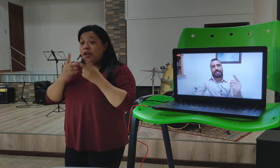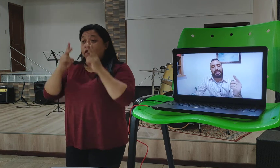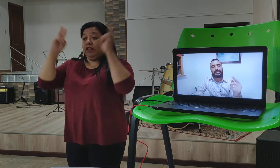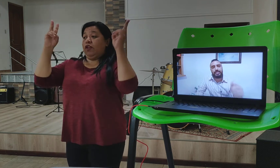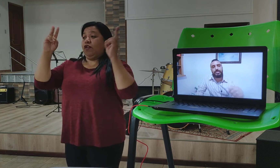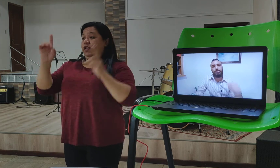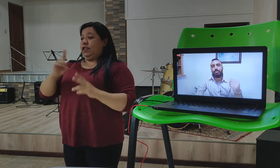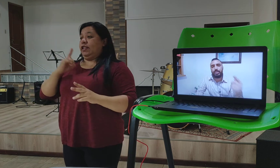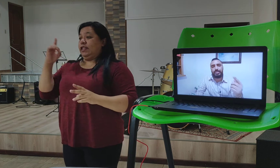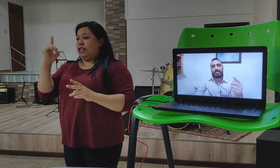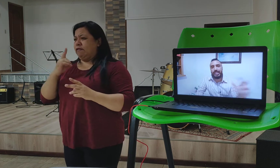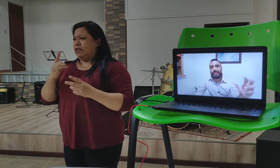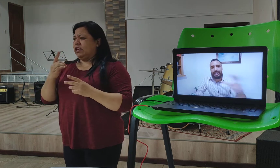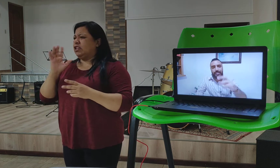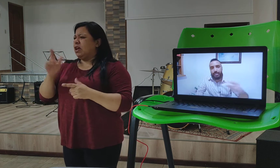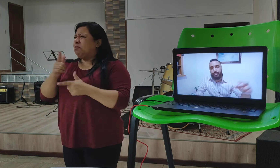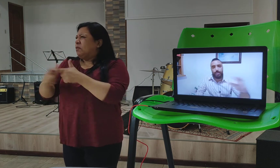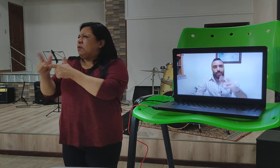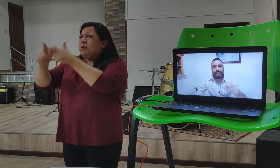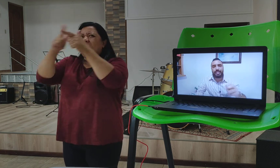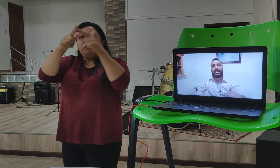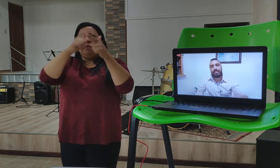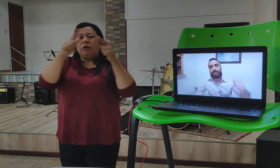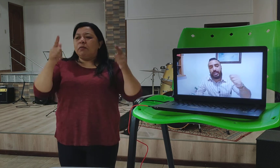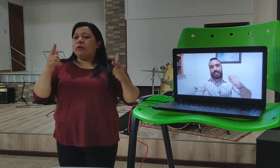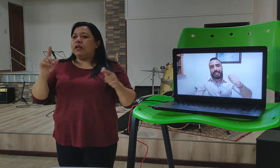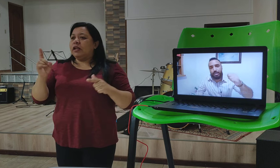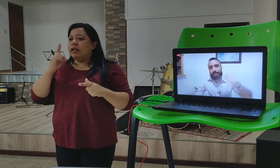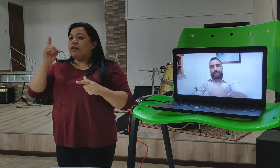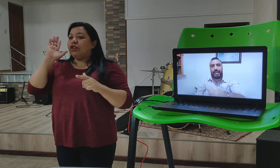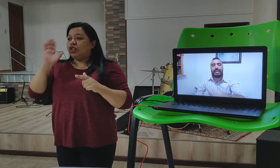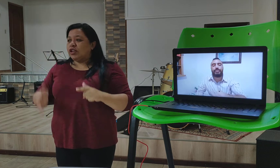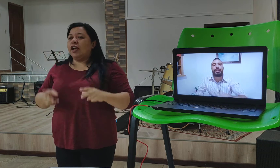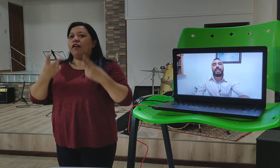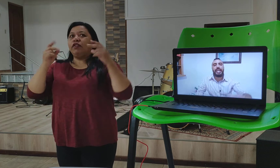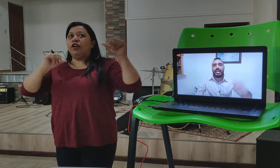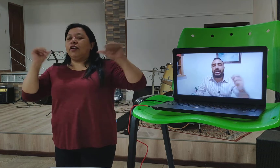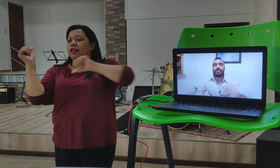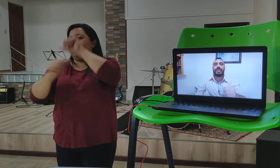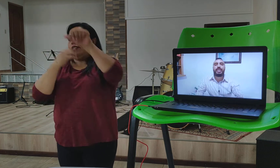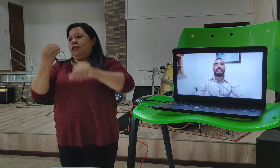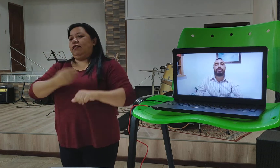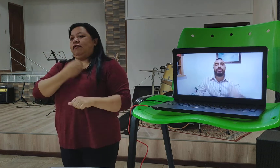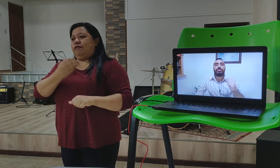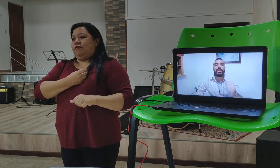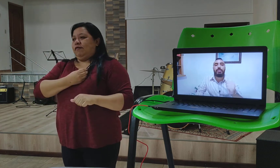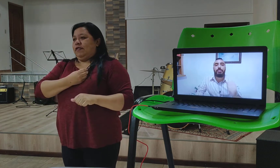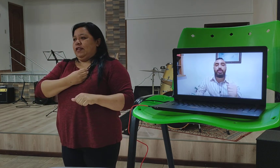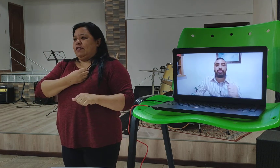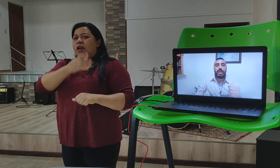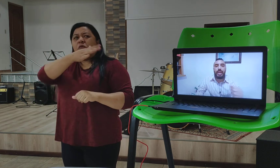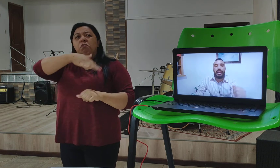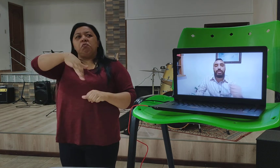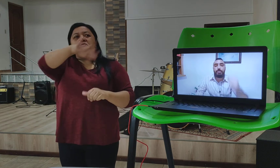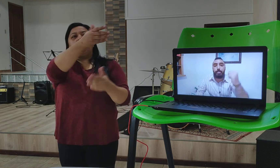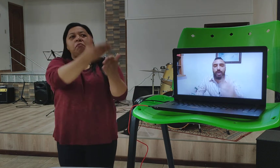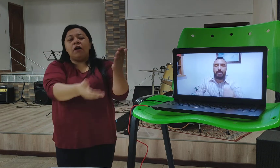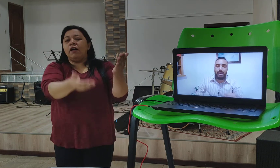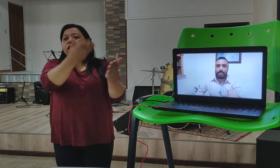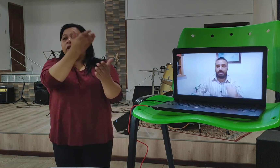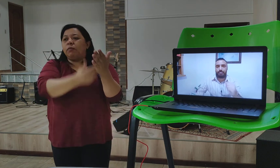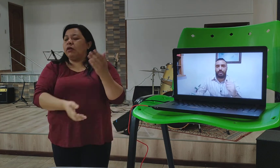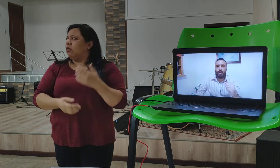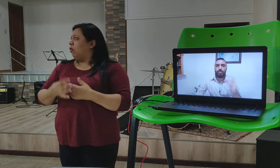muitas ciladas, de muitas estratégias que foram organizadas para tirar-lhe a vida. Ele já havia deixado seus inimigos de